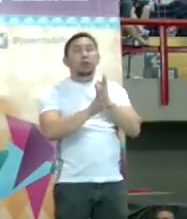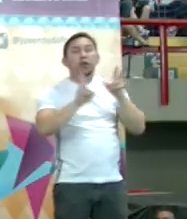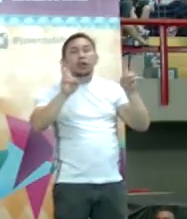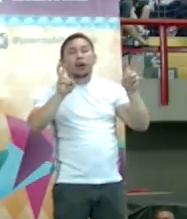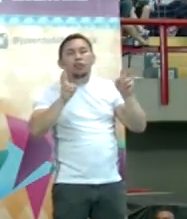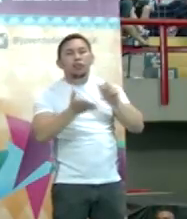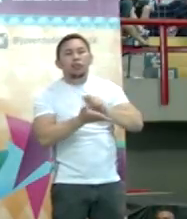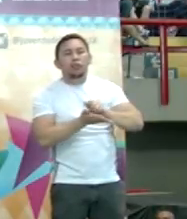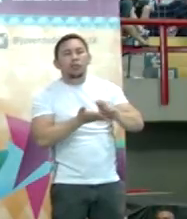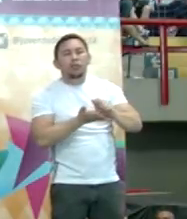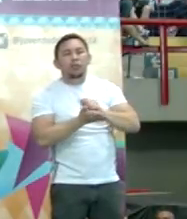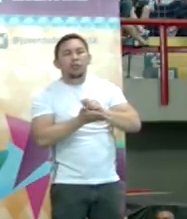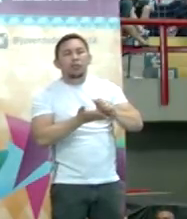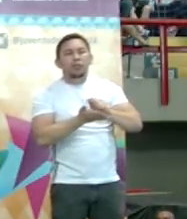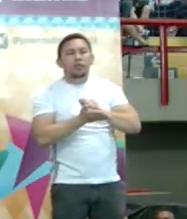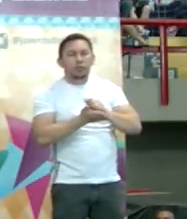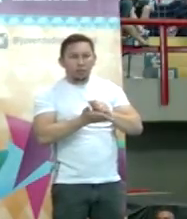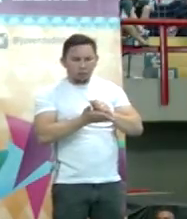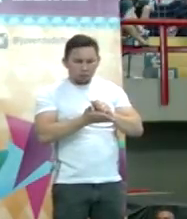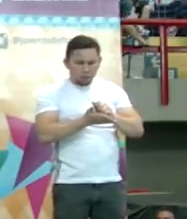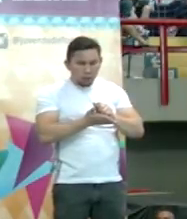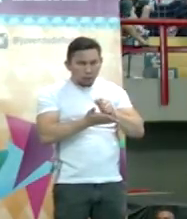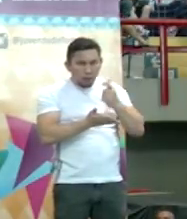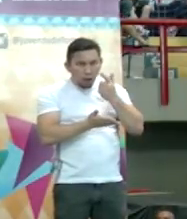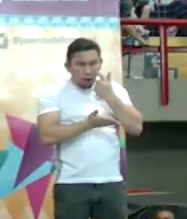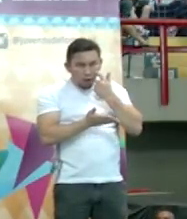atrito. Por que que tem atrito?